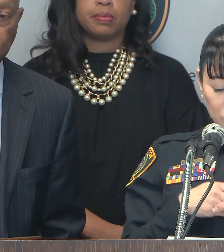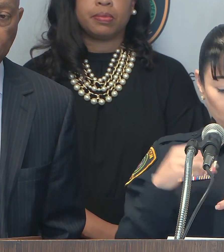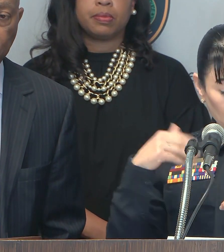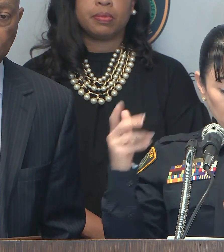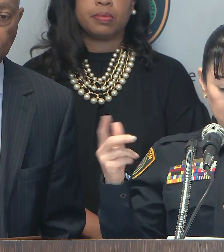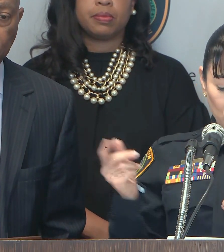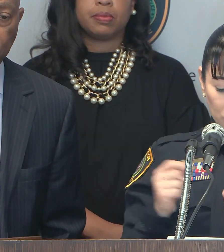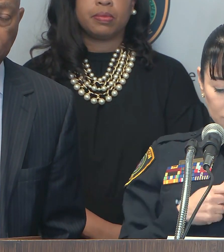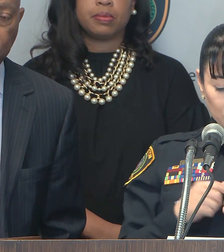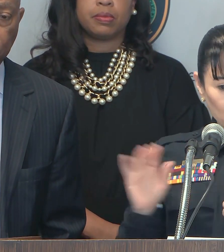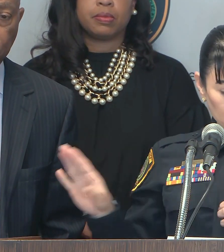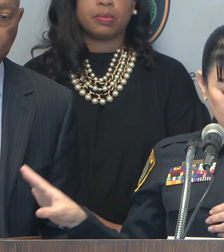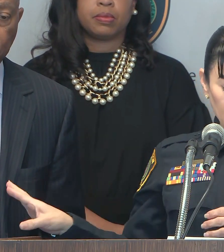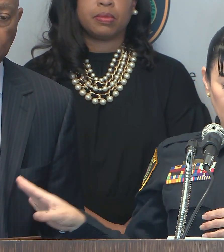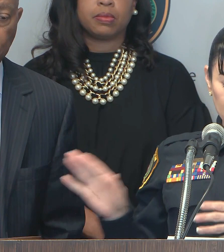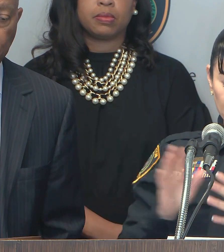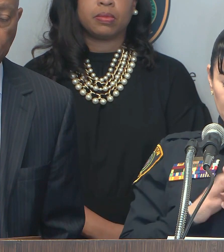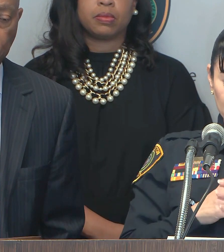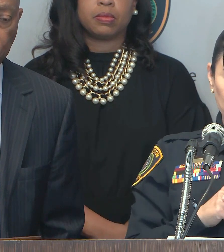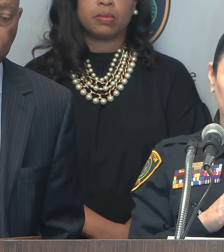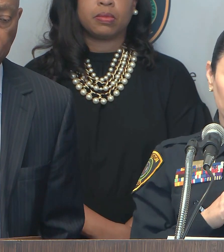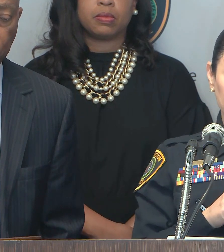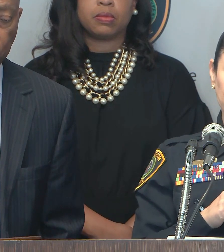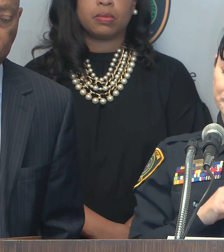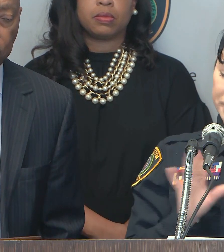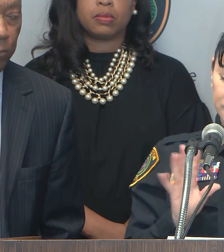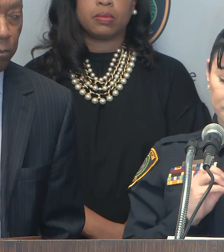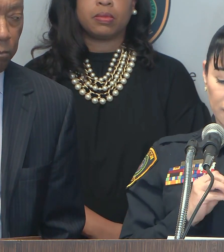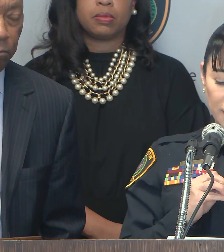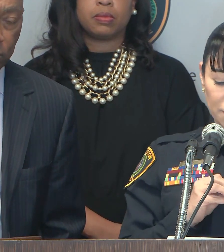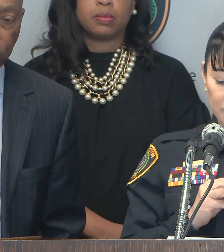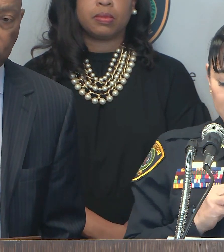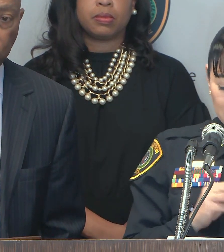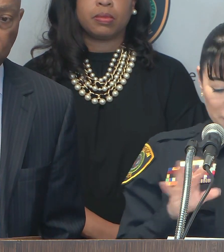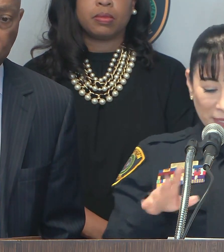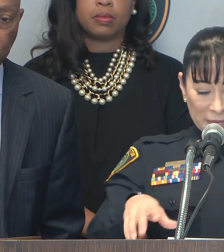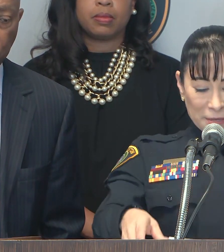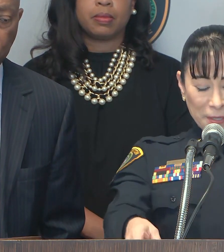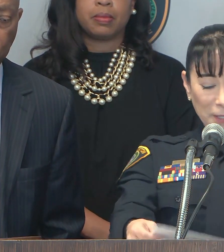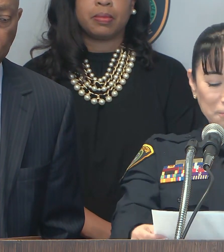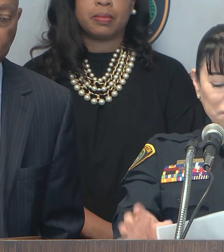mes, yo digo el mes, cuando diga el alcalde, ¿verdad? No quiero hablar bien